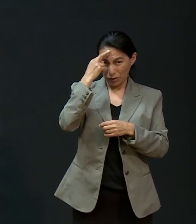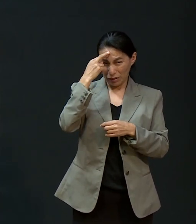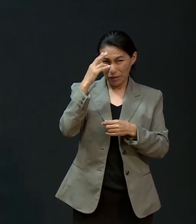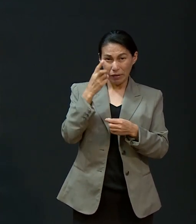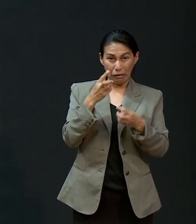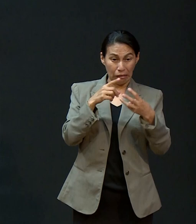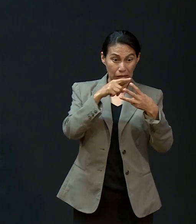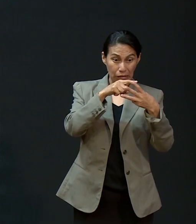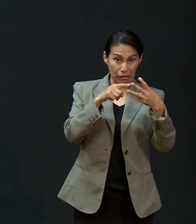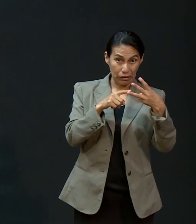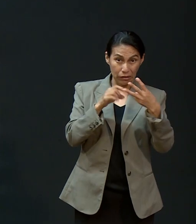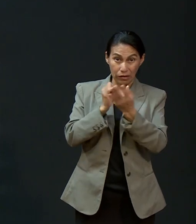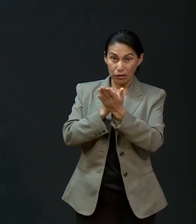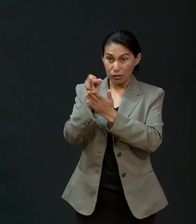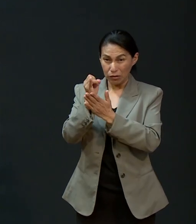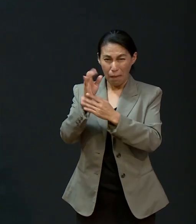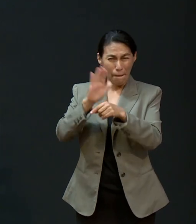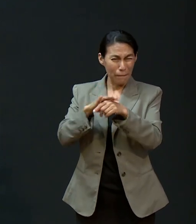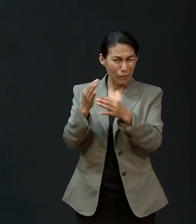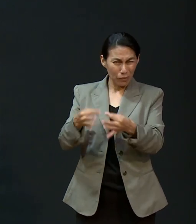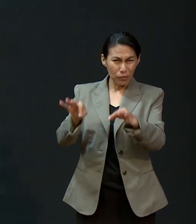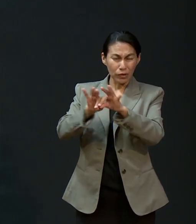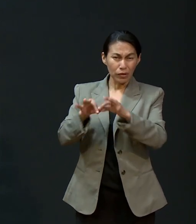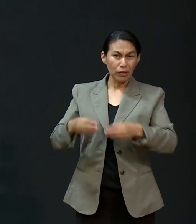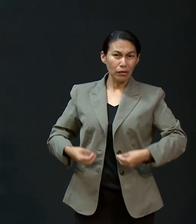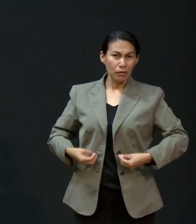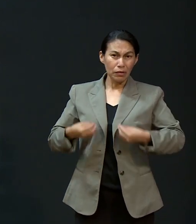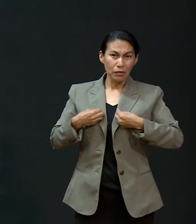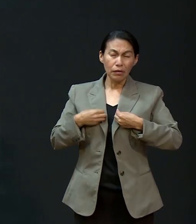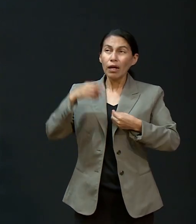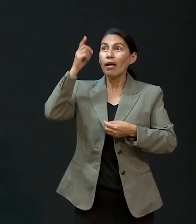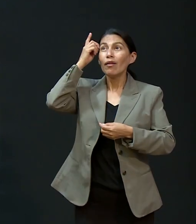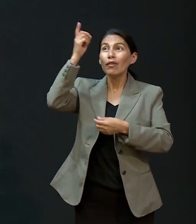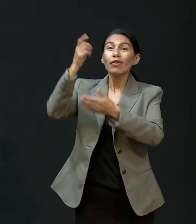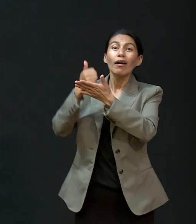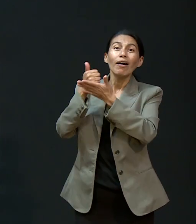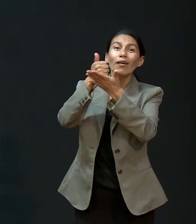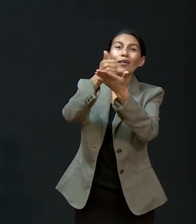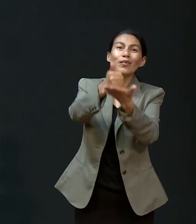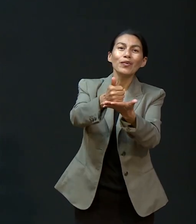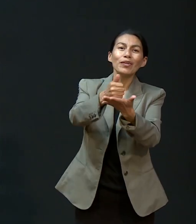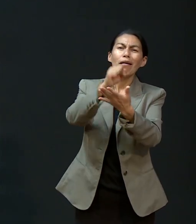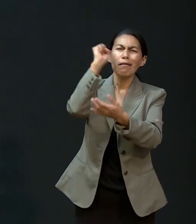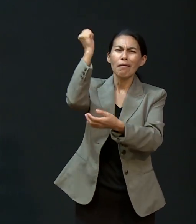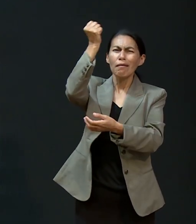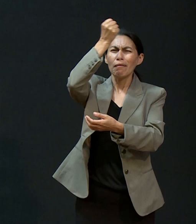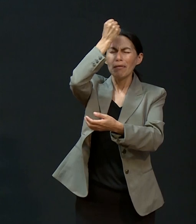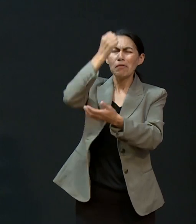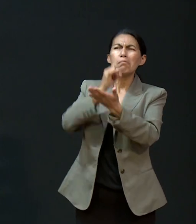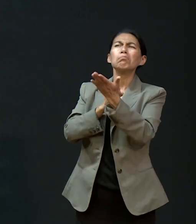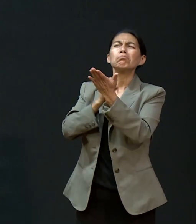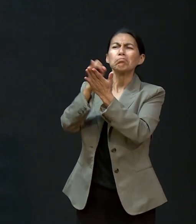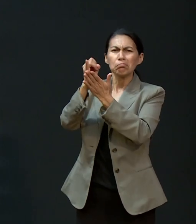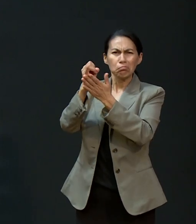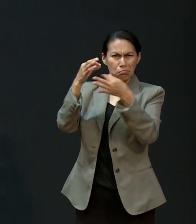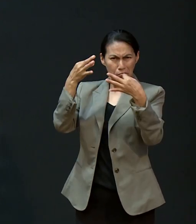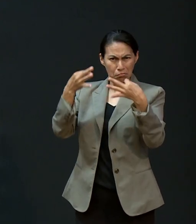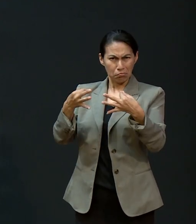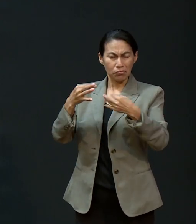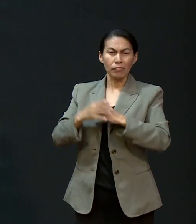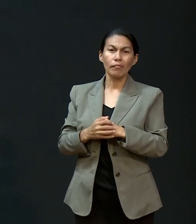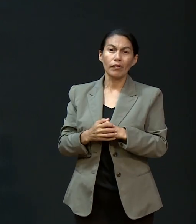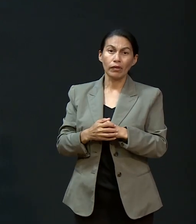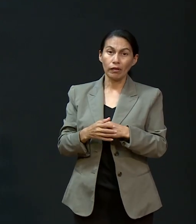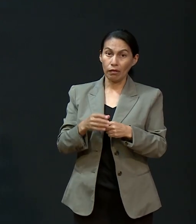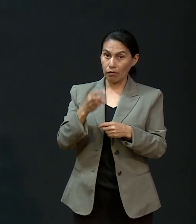decisiones de la vida, Dios te encaminará a tomarlas en el temor precisamente y en la sabiduría de Dios.